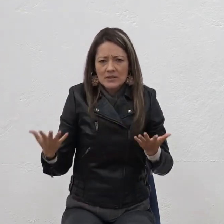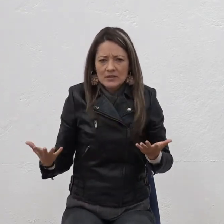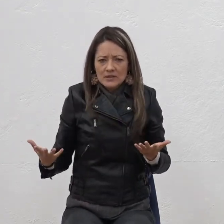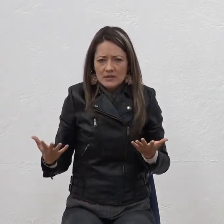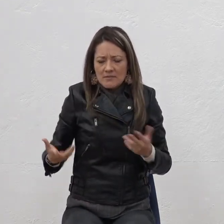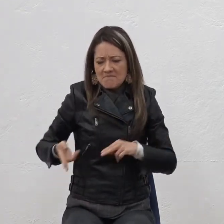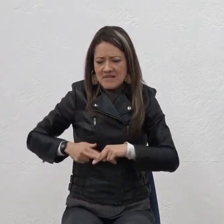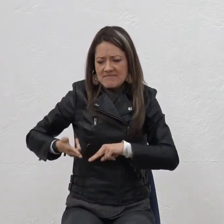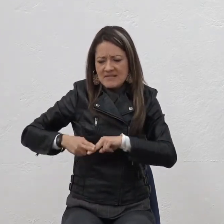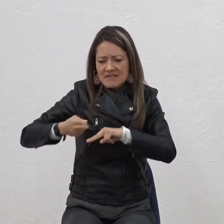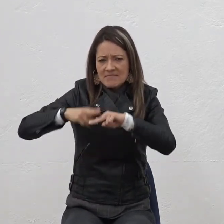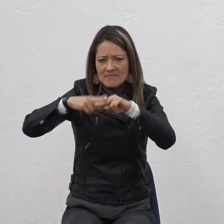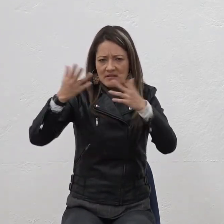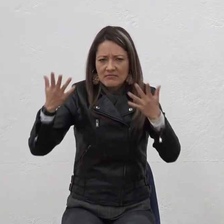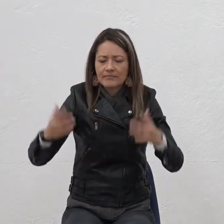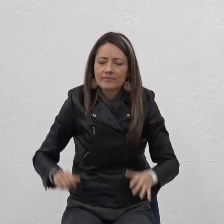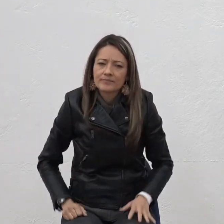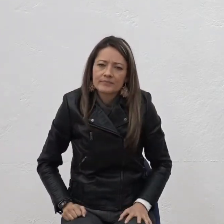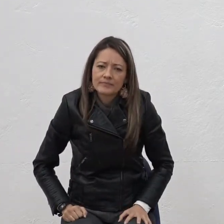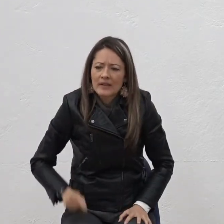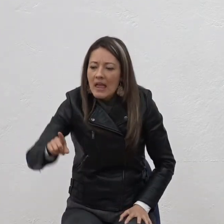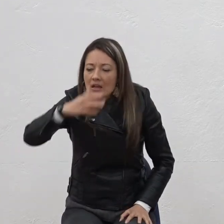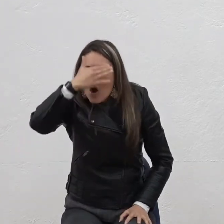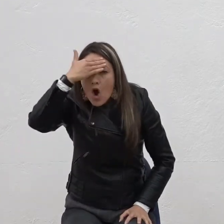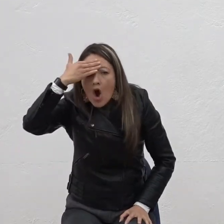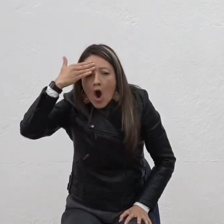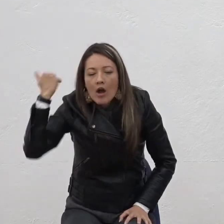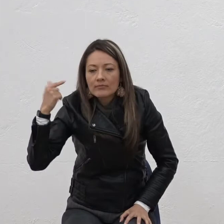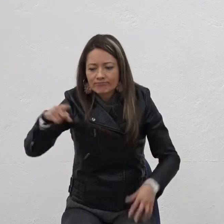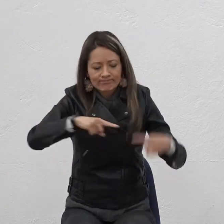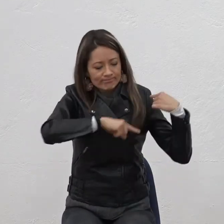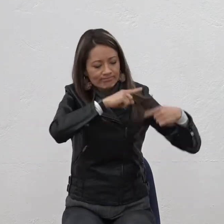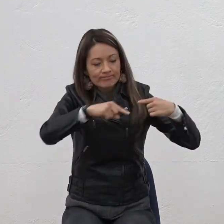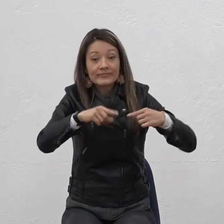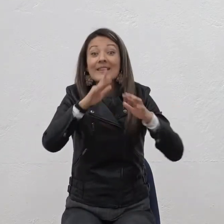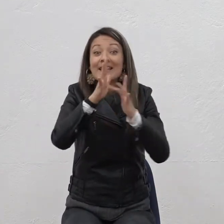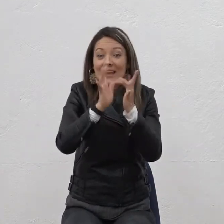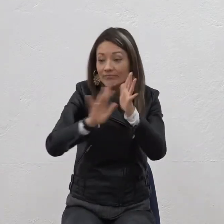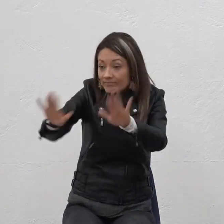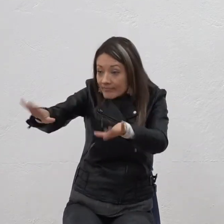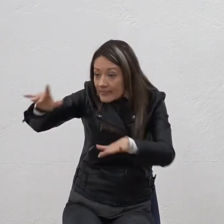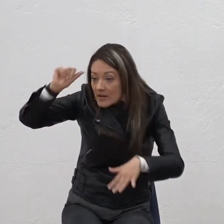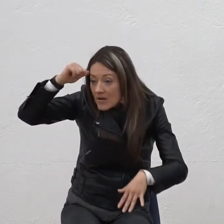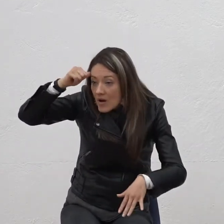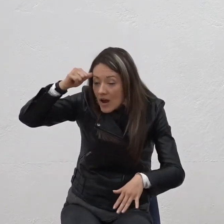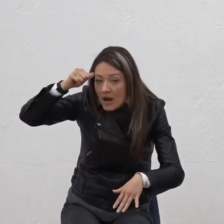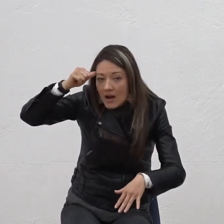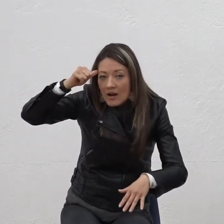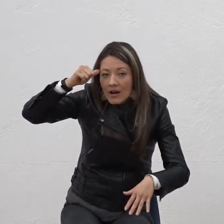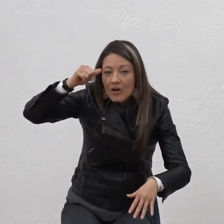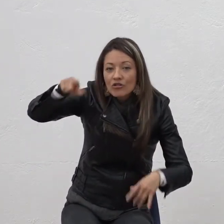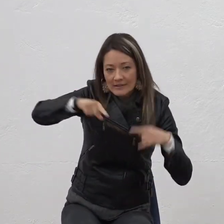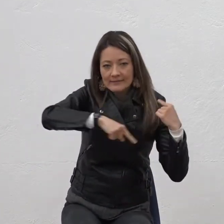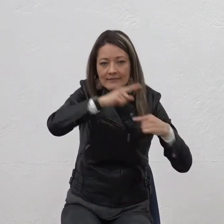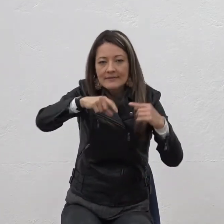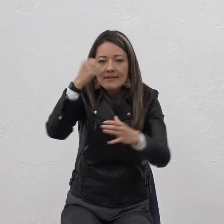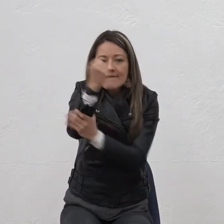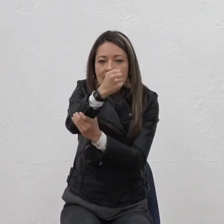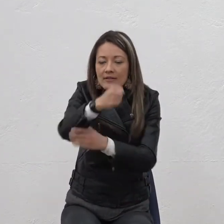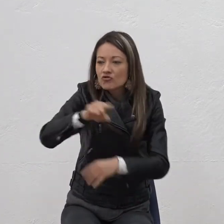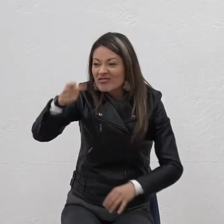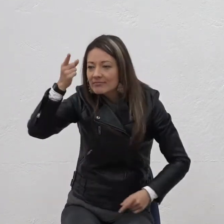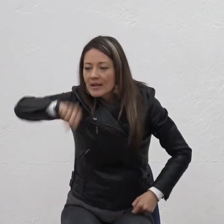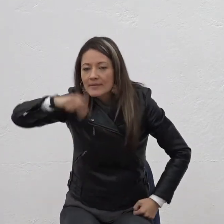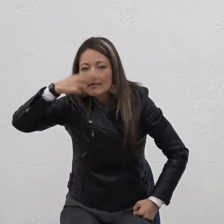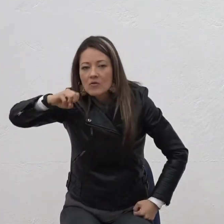los impuestos más. Se le olvidó de dónde venía. El Señor le dijo, hey, recuerda, él también es